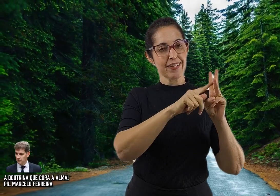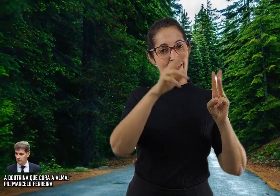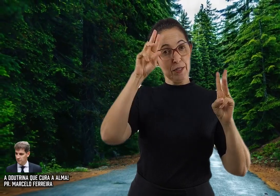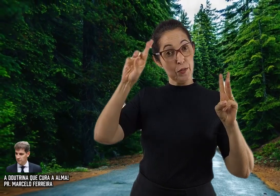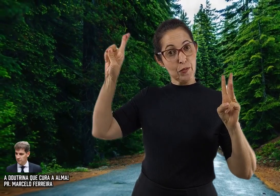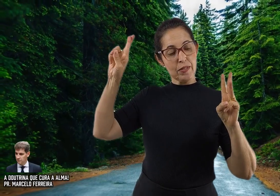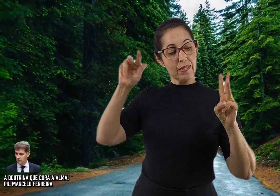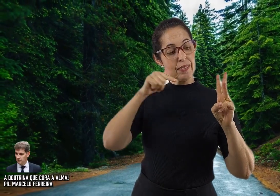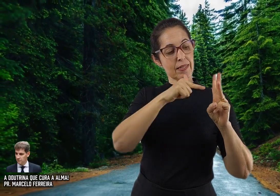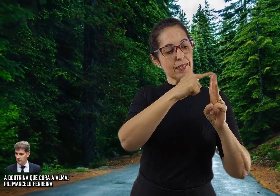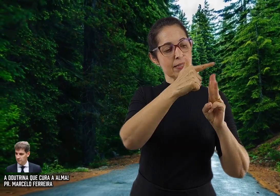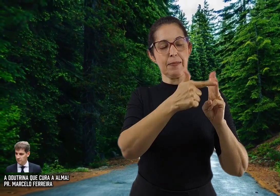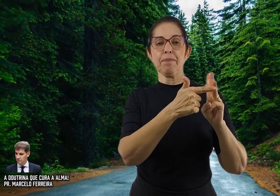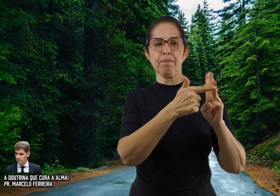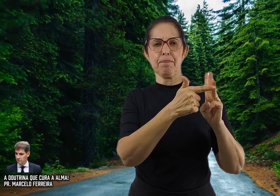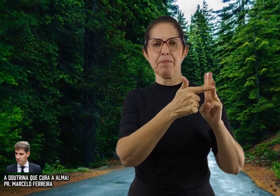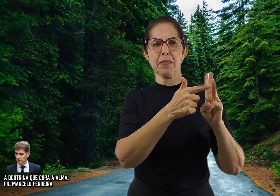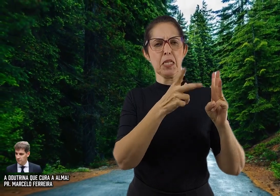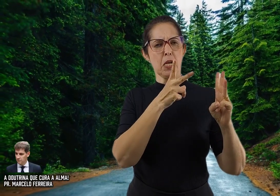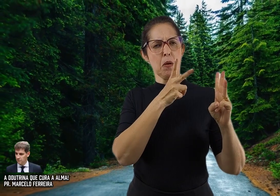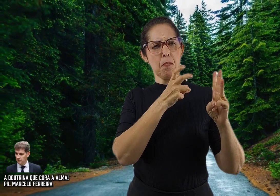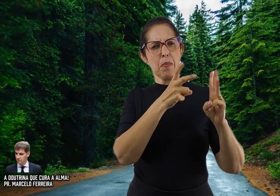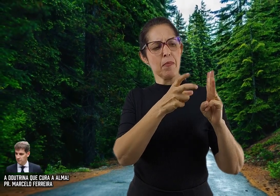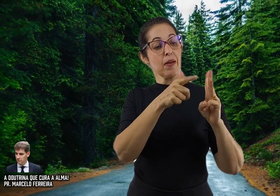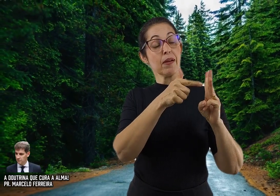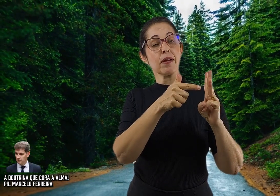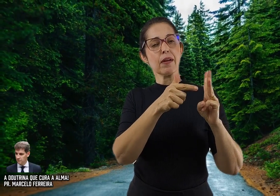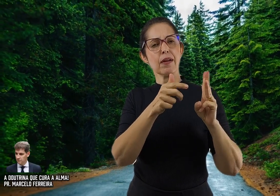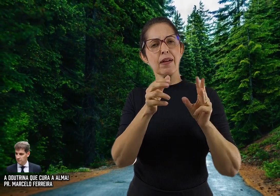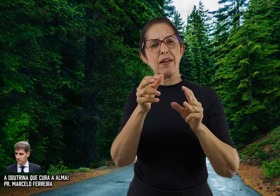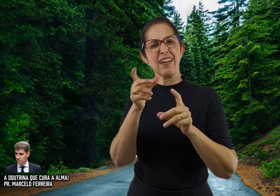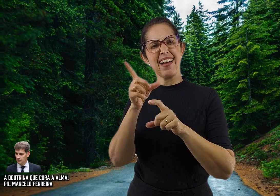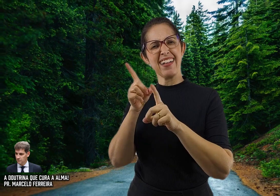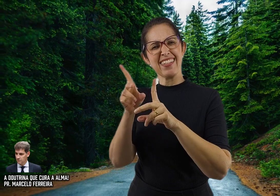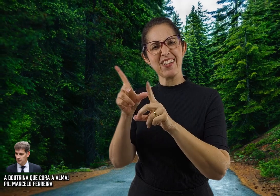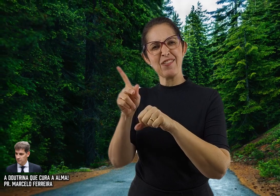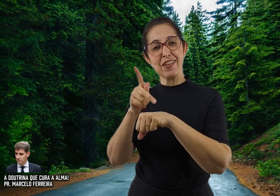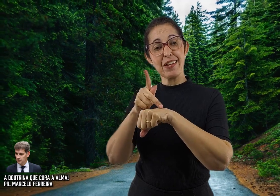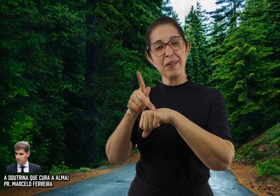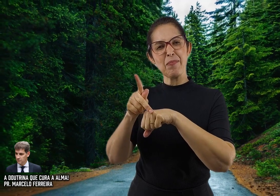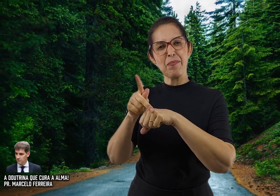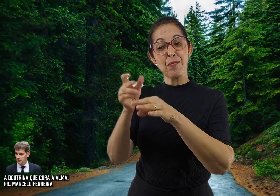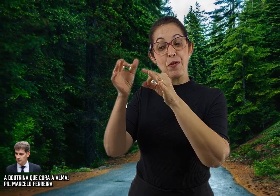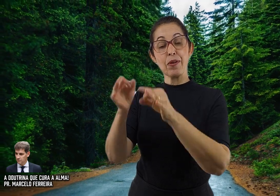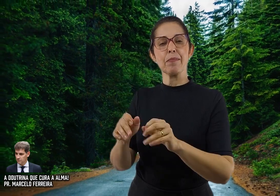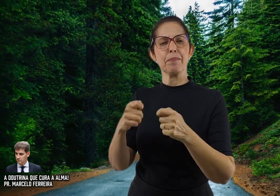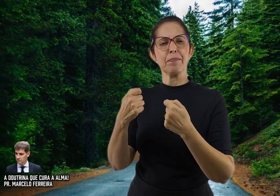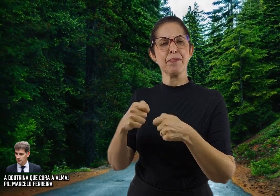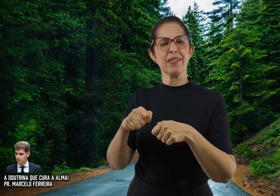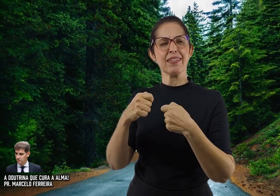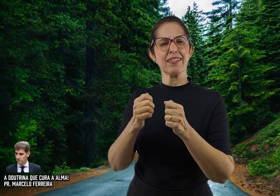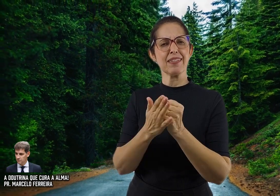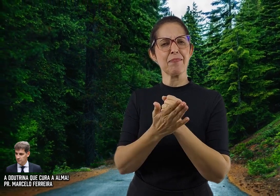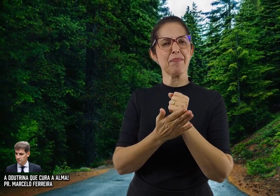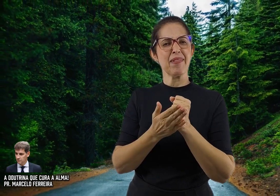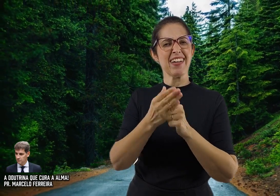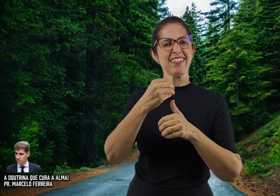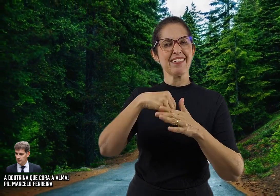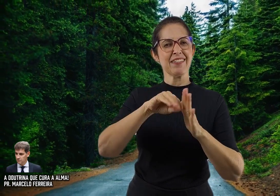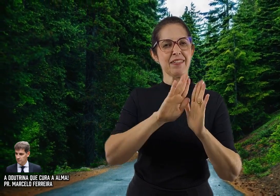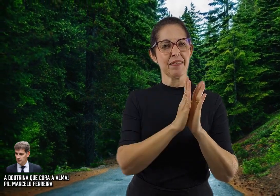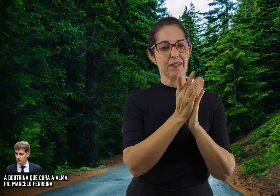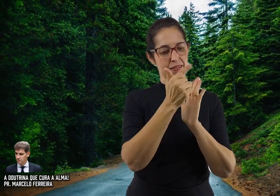doutrina. Como é que você identifica a sã doutrina? Ela tem que ter base na